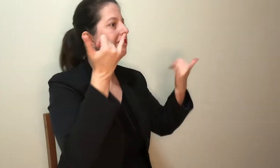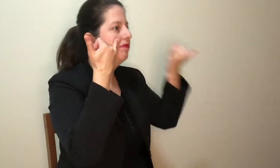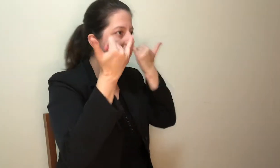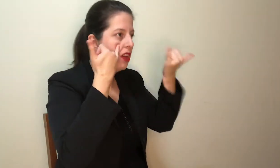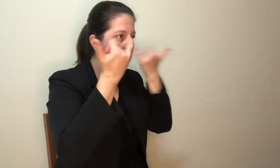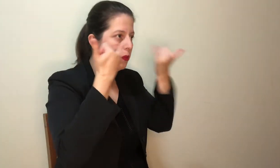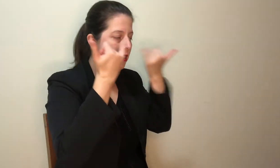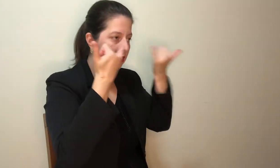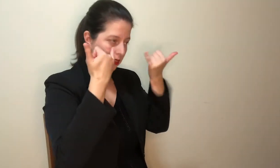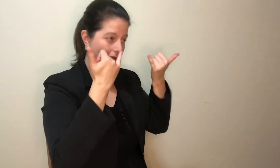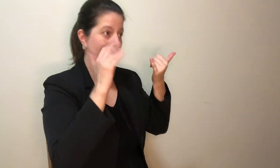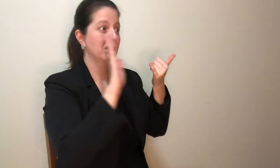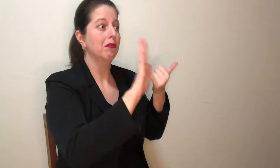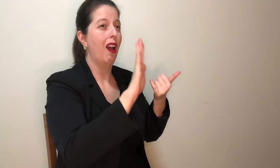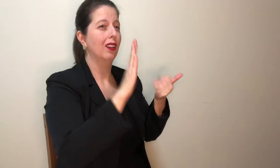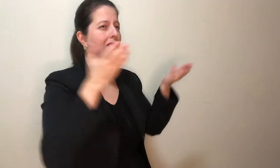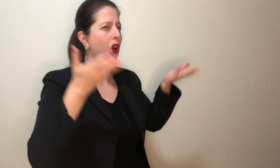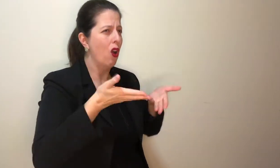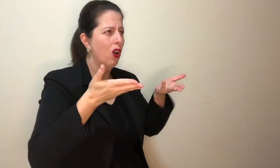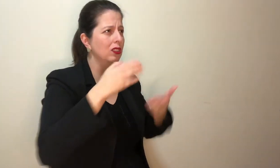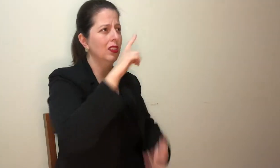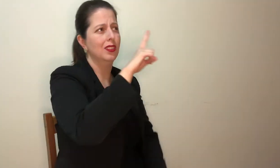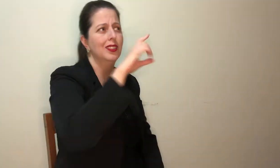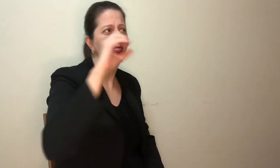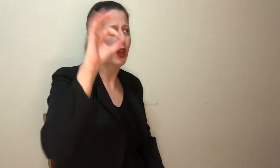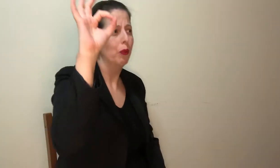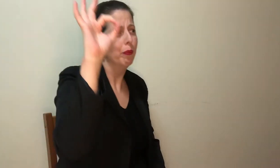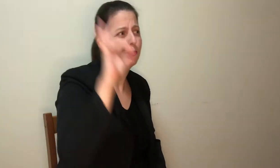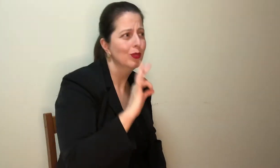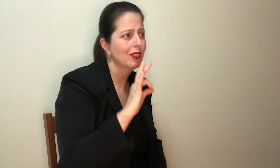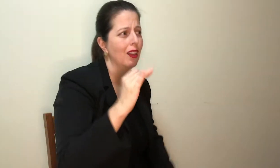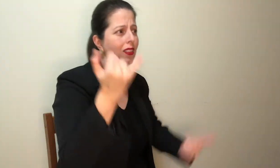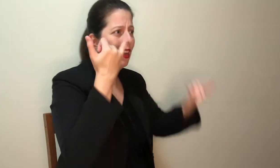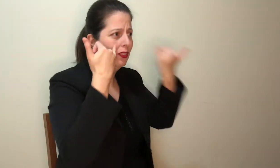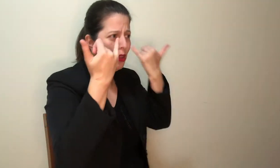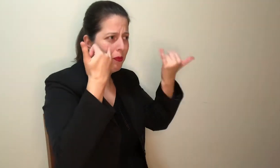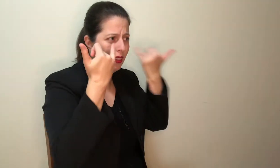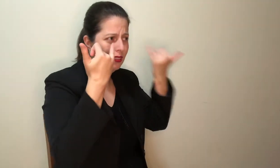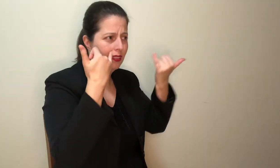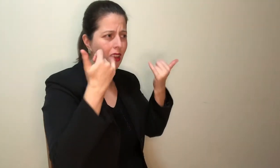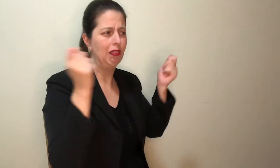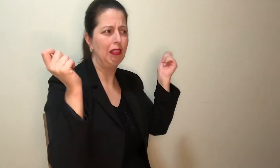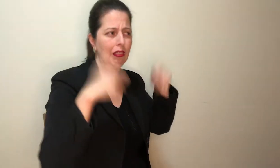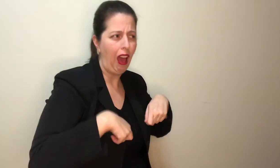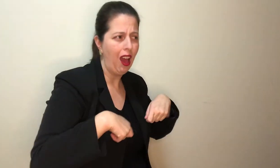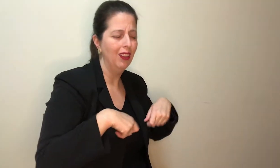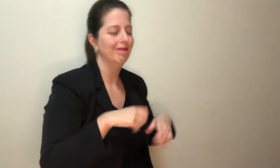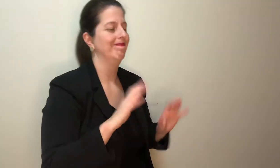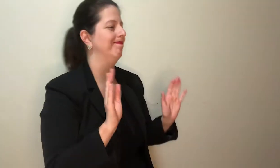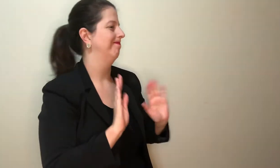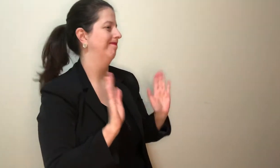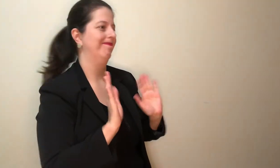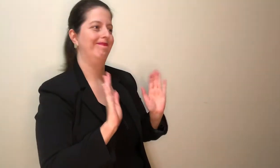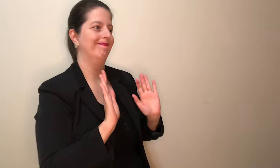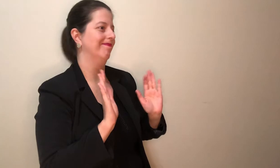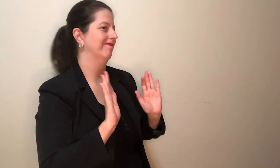ainda não é 100% das informações que estão acessíveis em Libras. E hoje, o